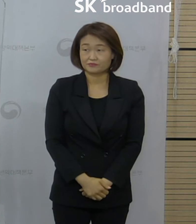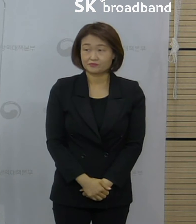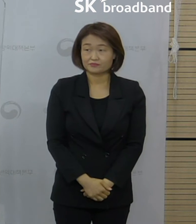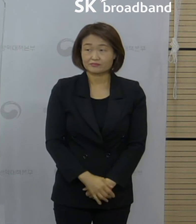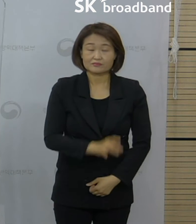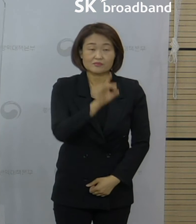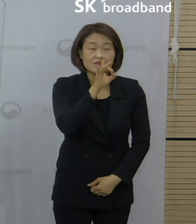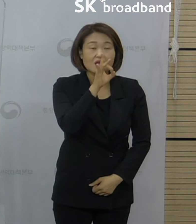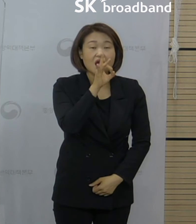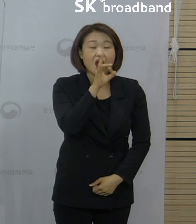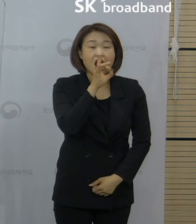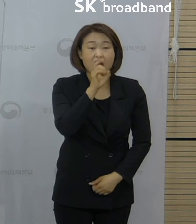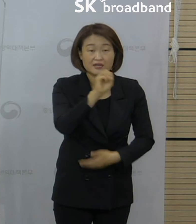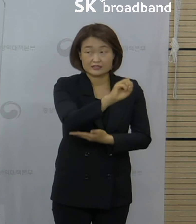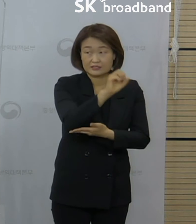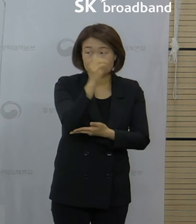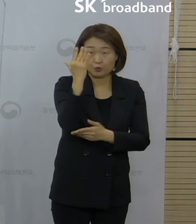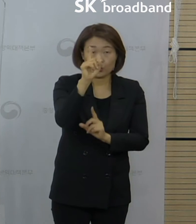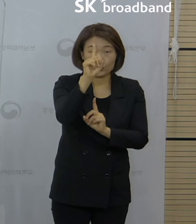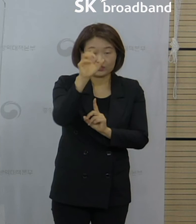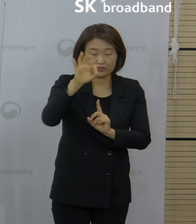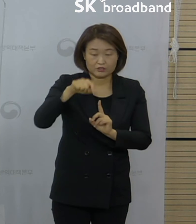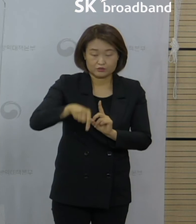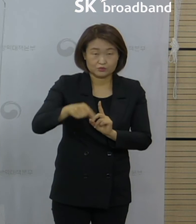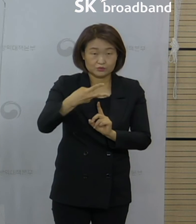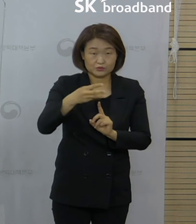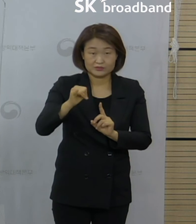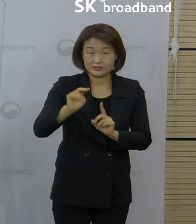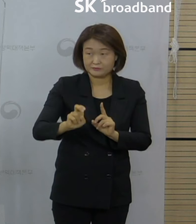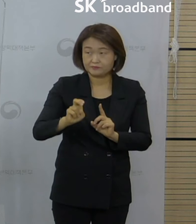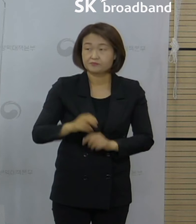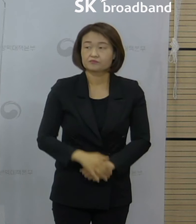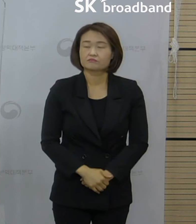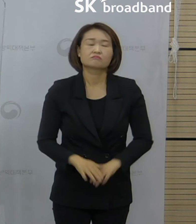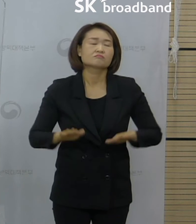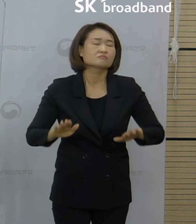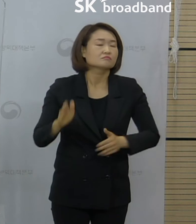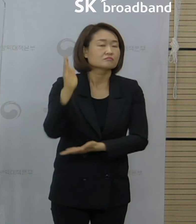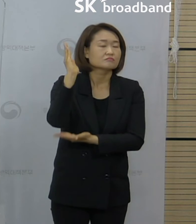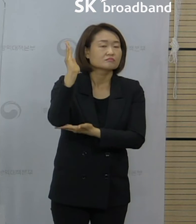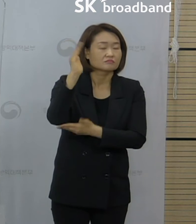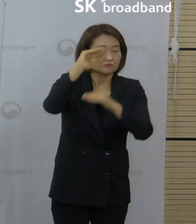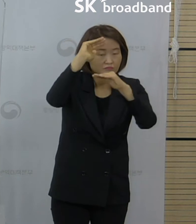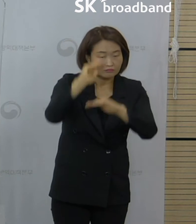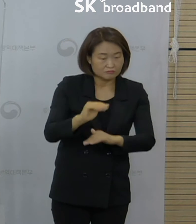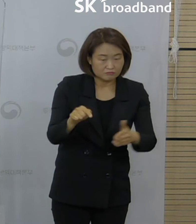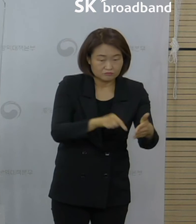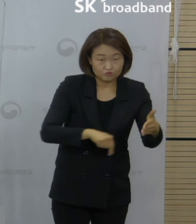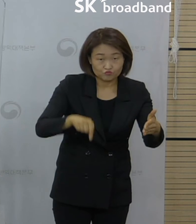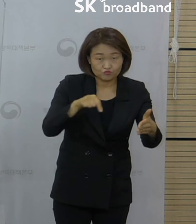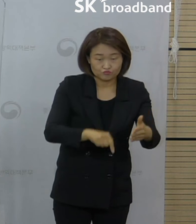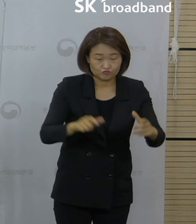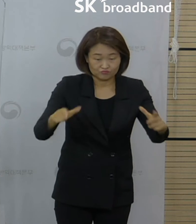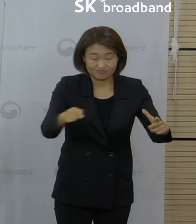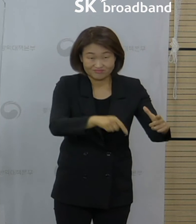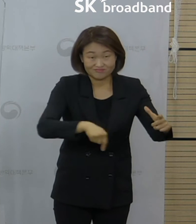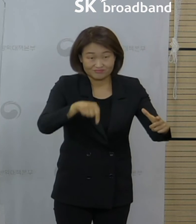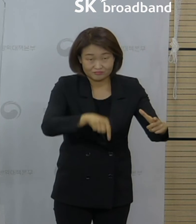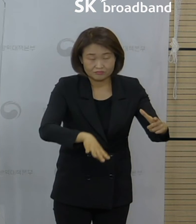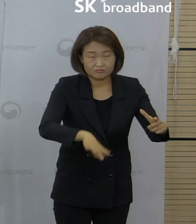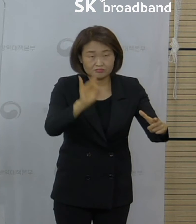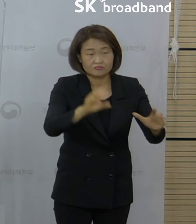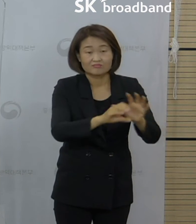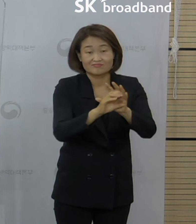중앙일보 이우림 기자님 질문 주신 부분입니다. 오늘 브리핑 중에 지역 선제 검사 부분